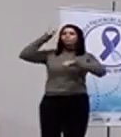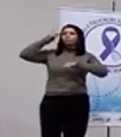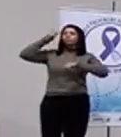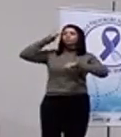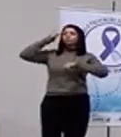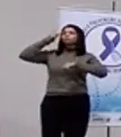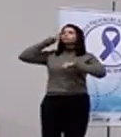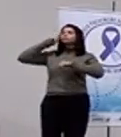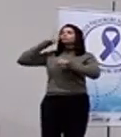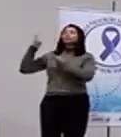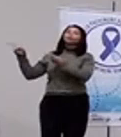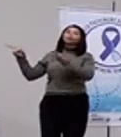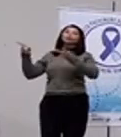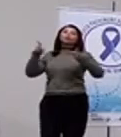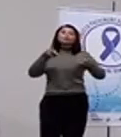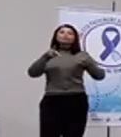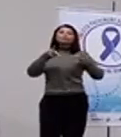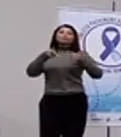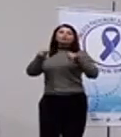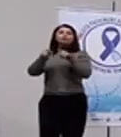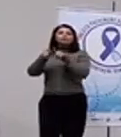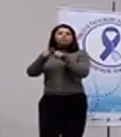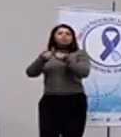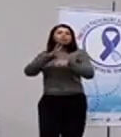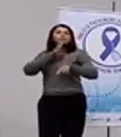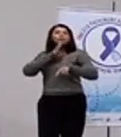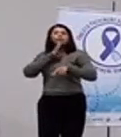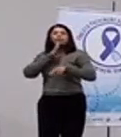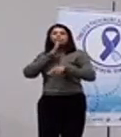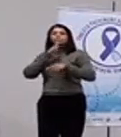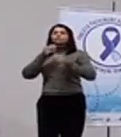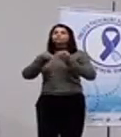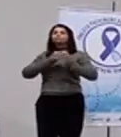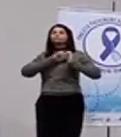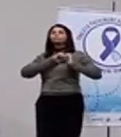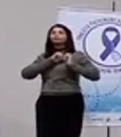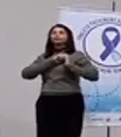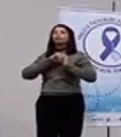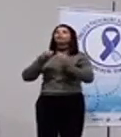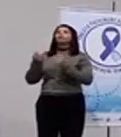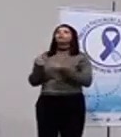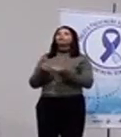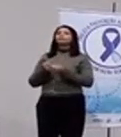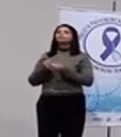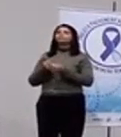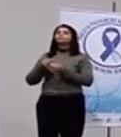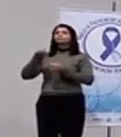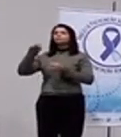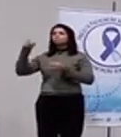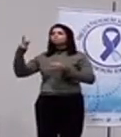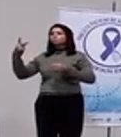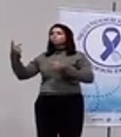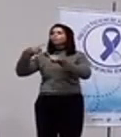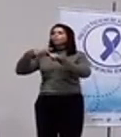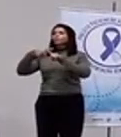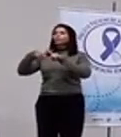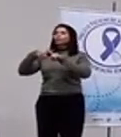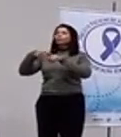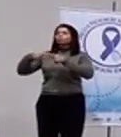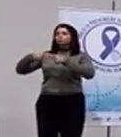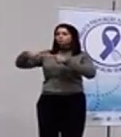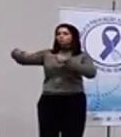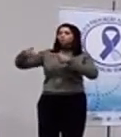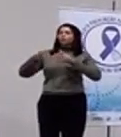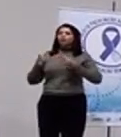também a conhecer um pouco do Uniapai SP. Semana que vem nós vamos realizar uma semana técnica da saúde, que vai começar no